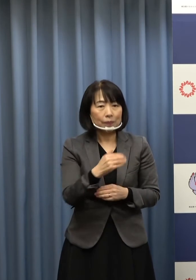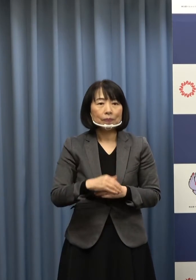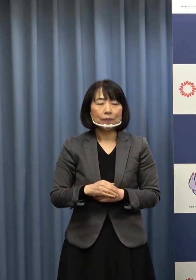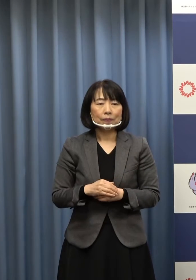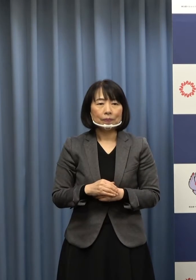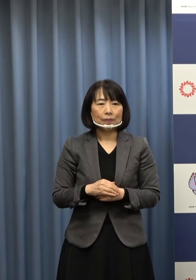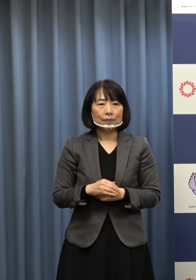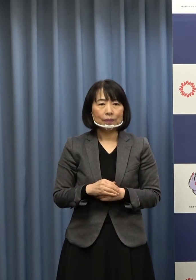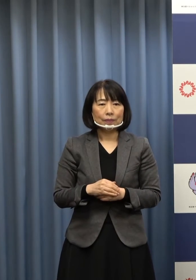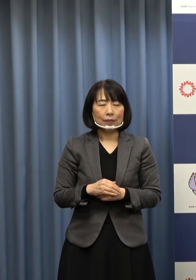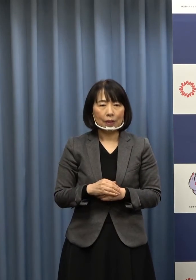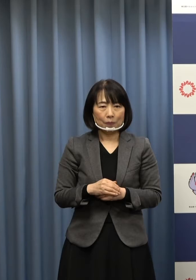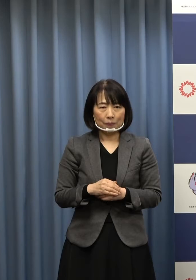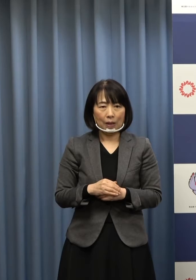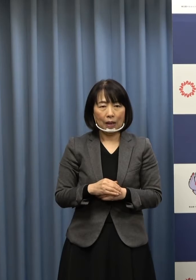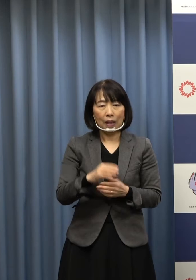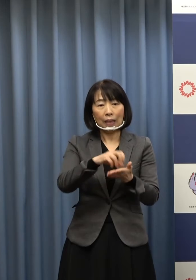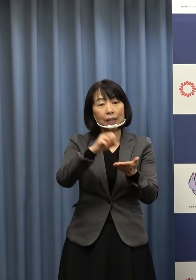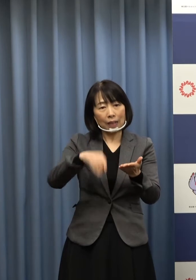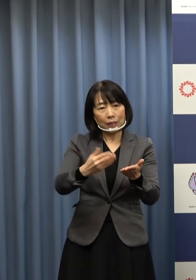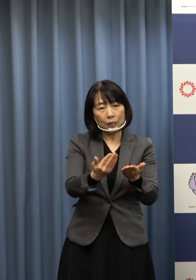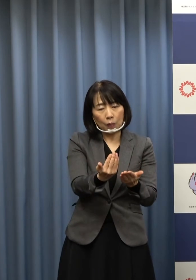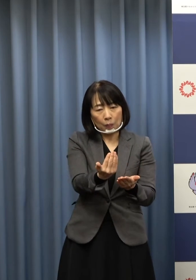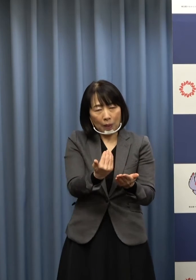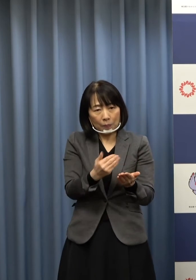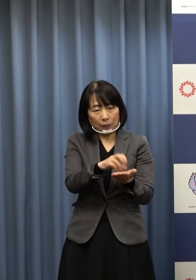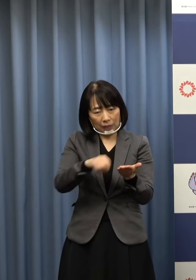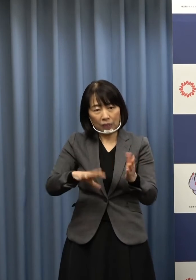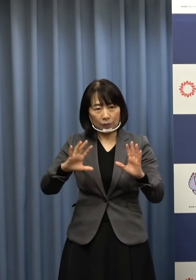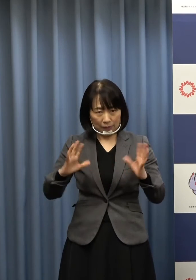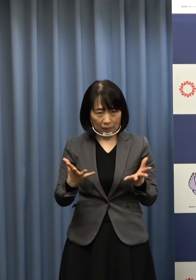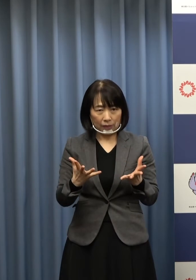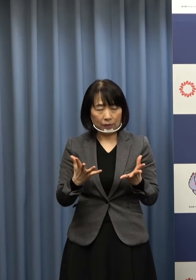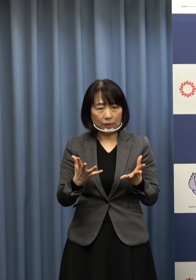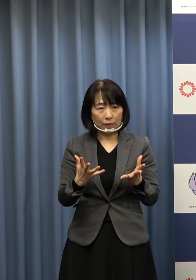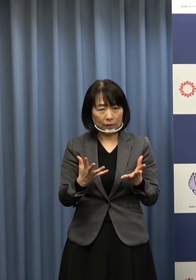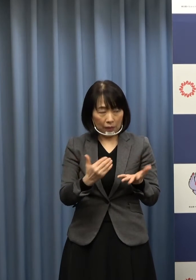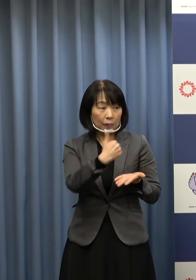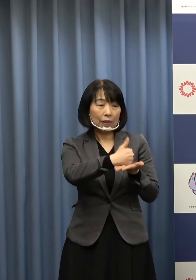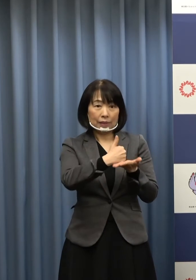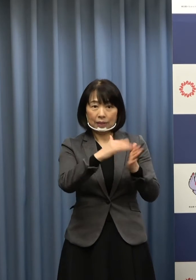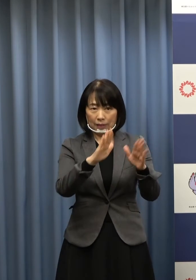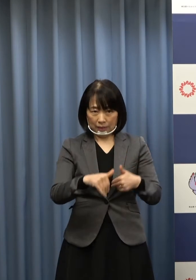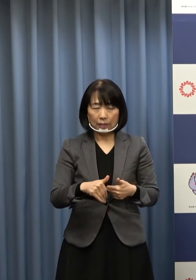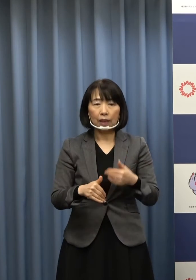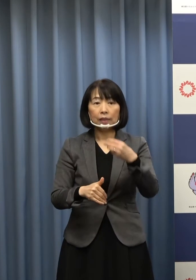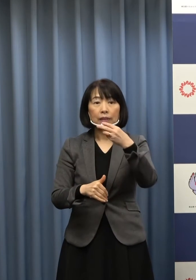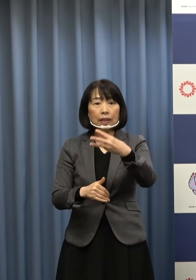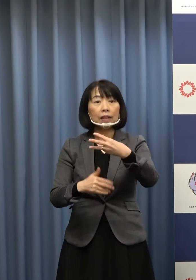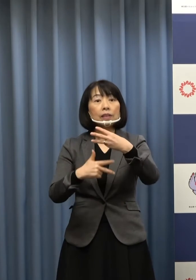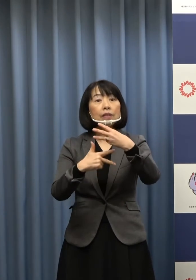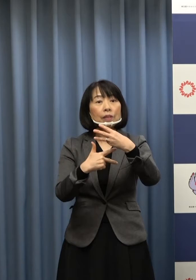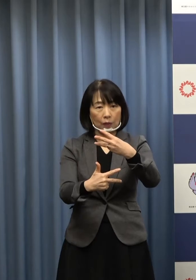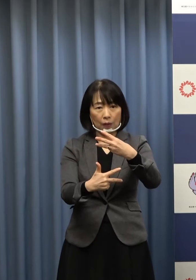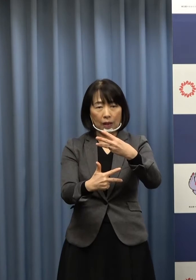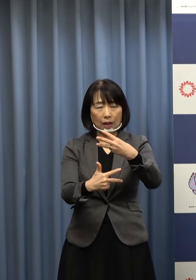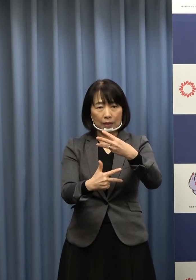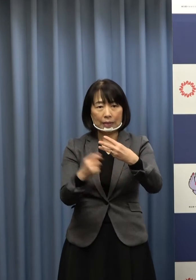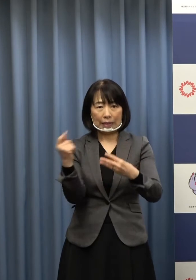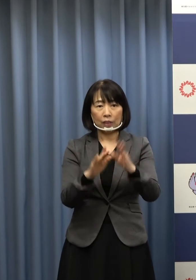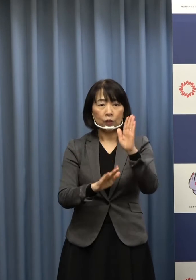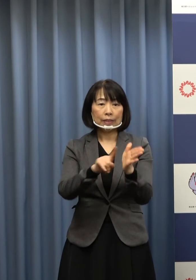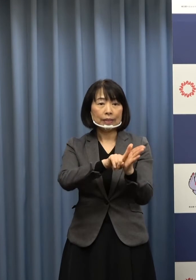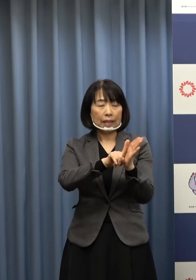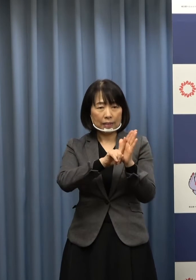前倒しの解除要請はないとして、3月7日に解除要請できるようなその下がり方をしてい